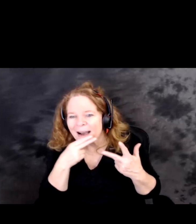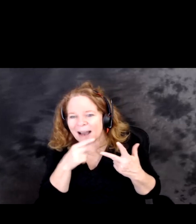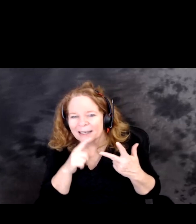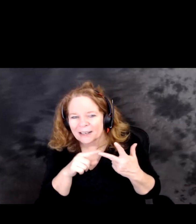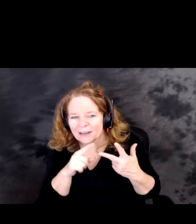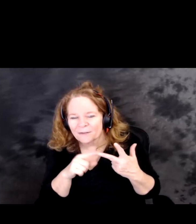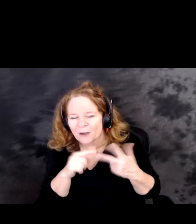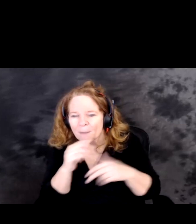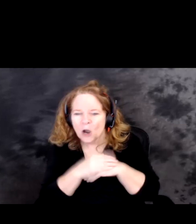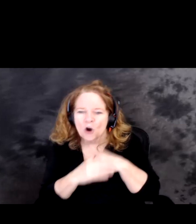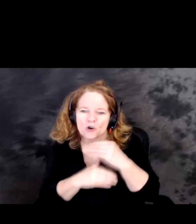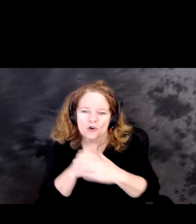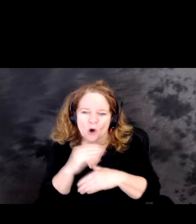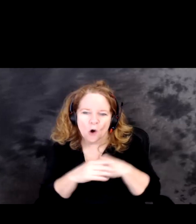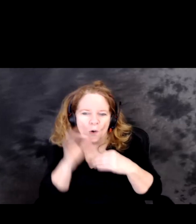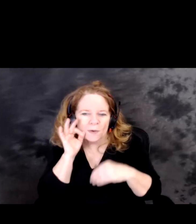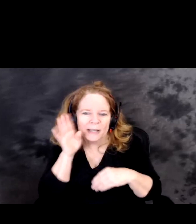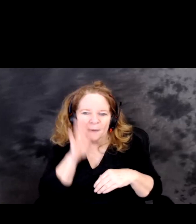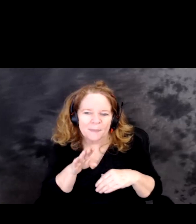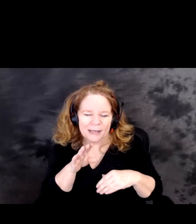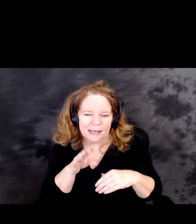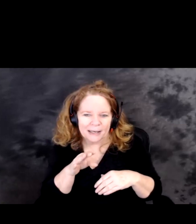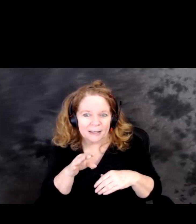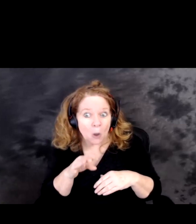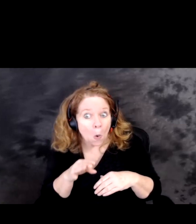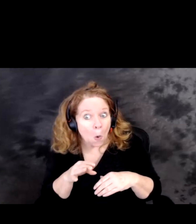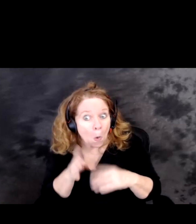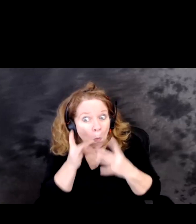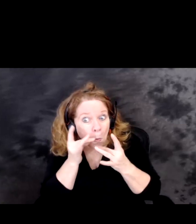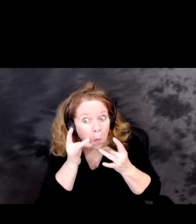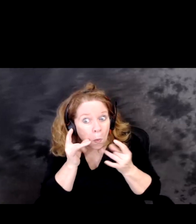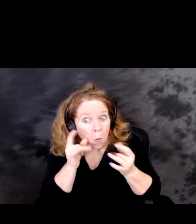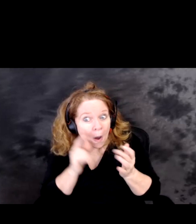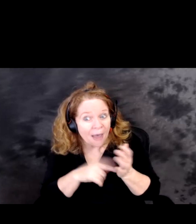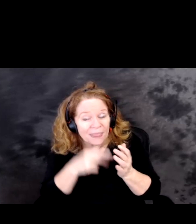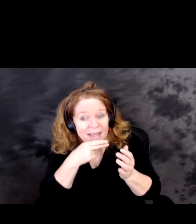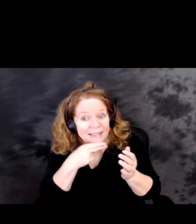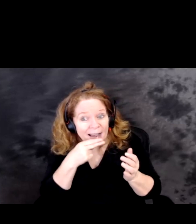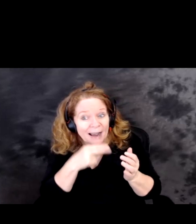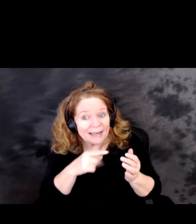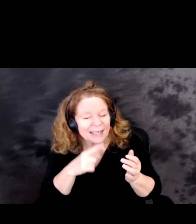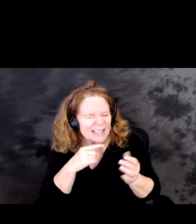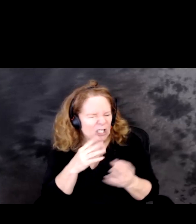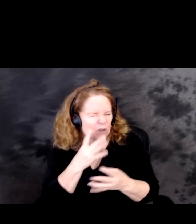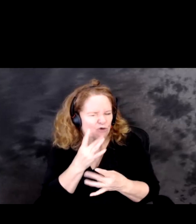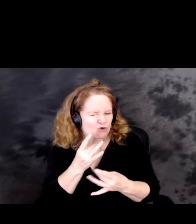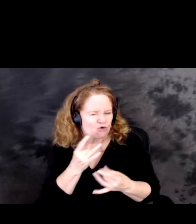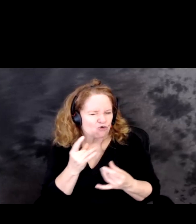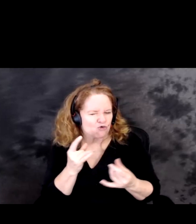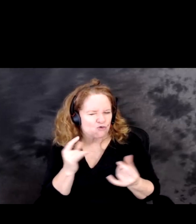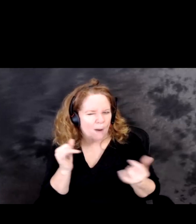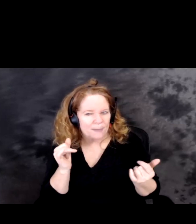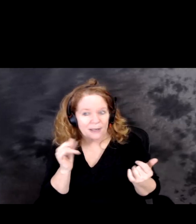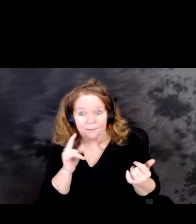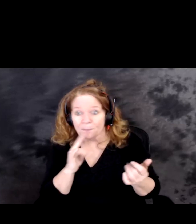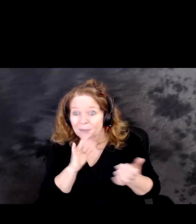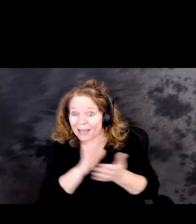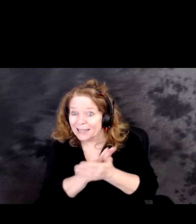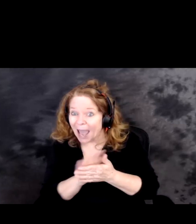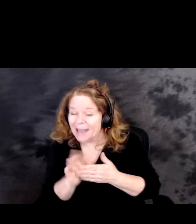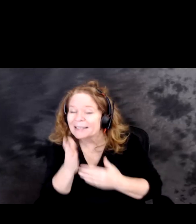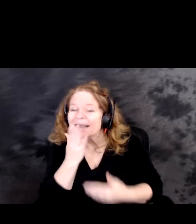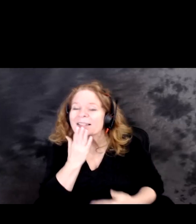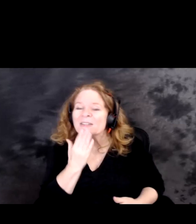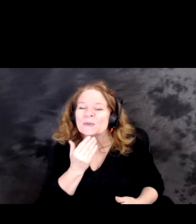probó la miel del tarro de miel de la abeja Cozy. Esta miel está riquísima. Es